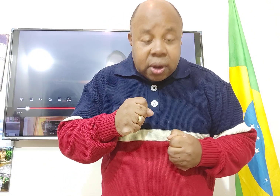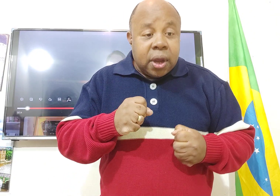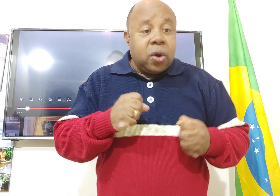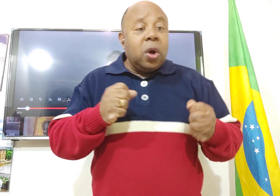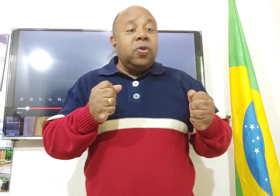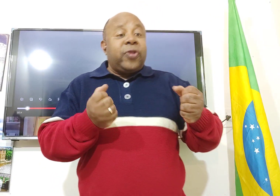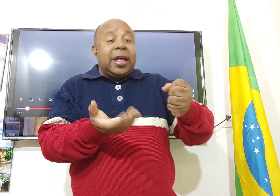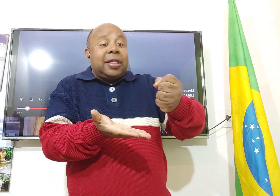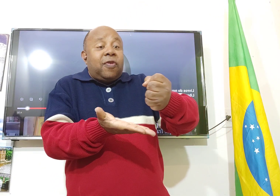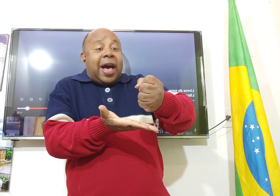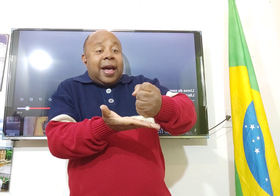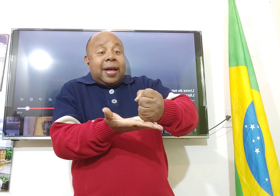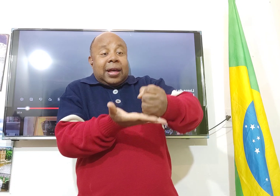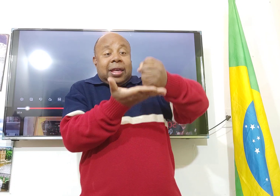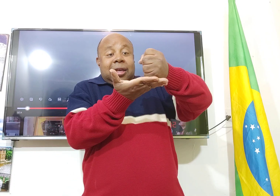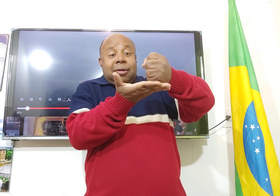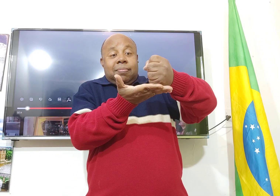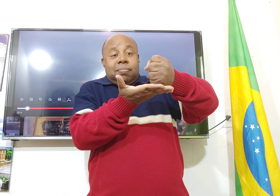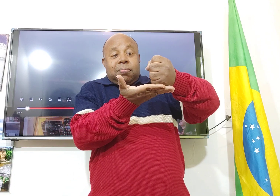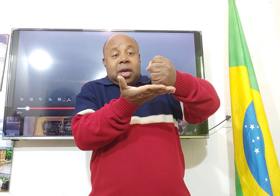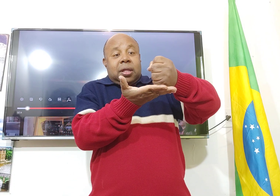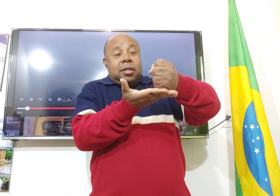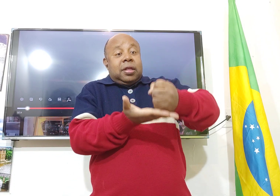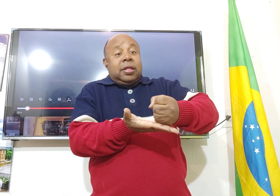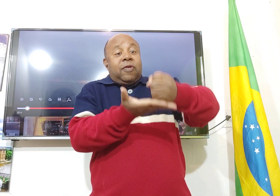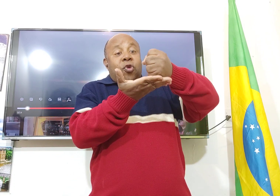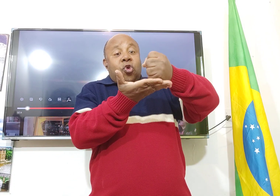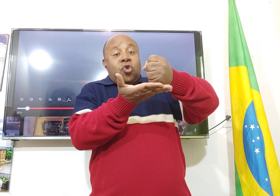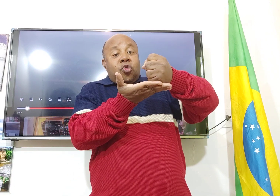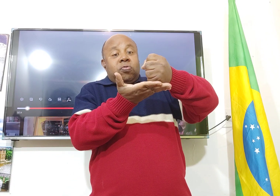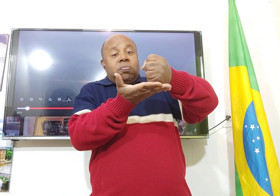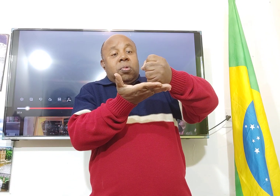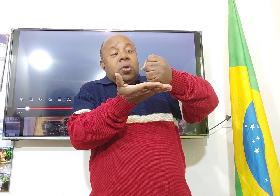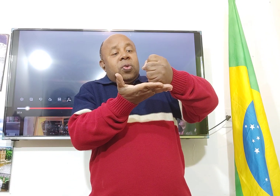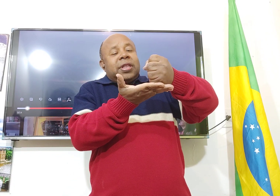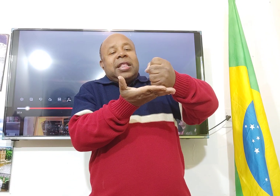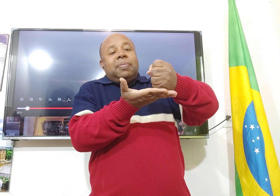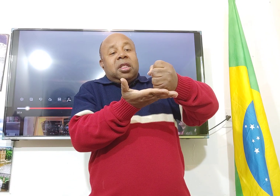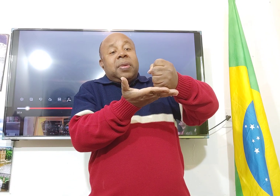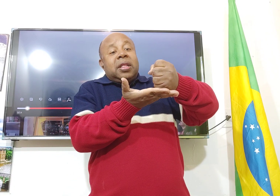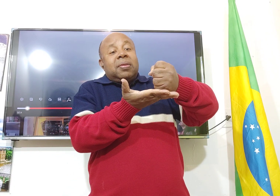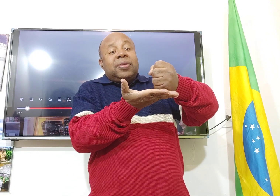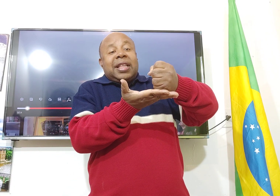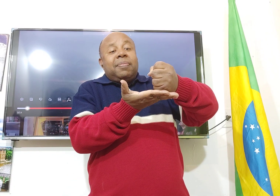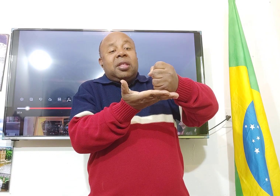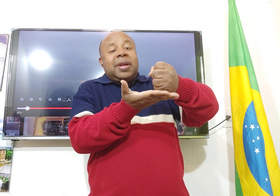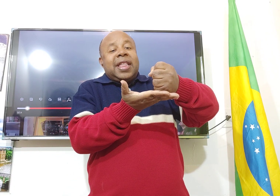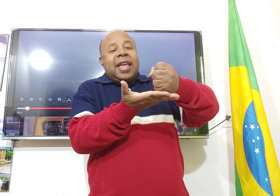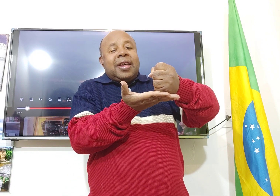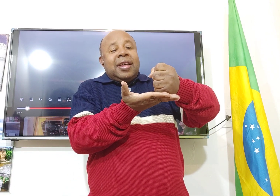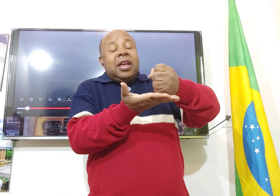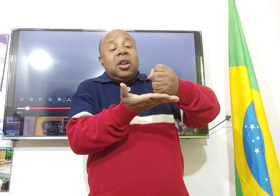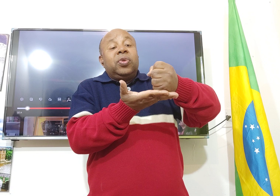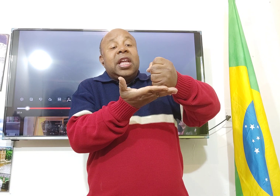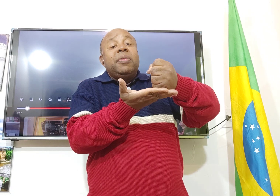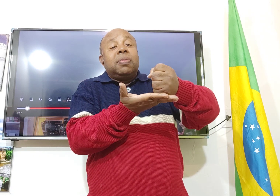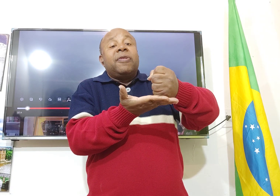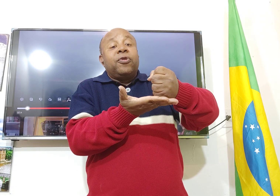E quando faz salvar aqui? O que é isso? Salvou. Não traz a mesma ideia. Não tem a mesma